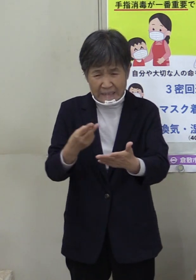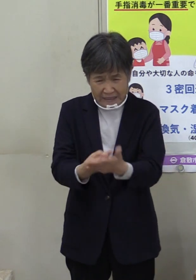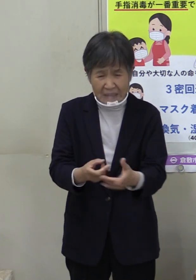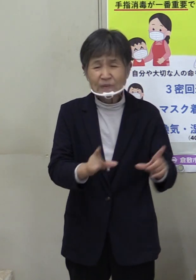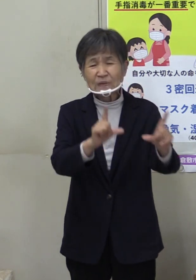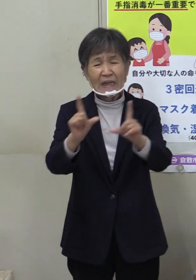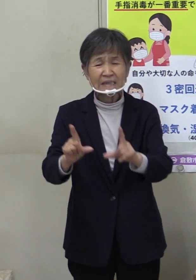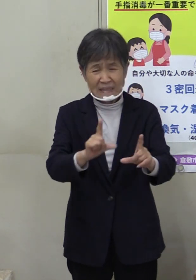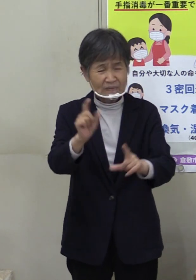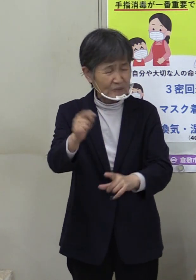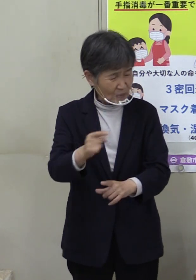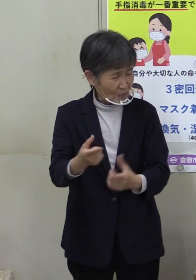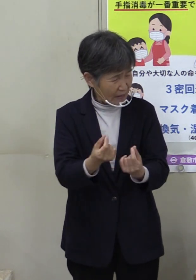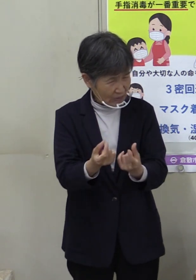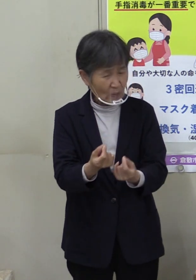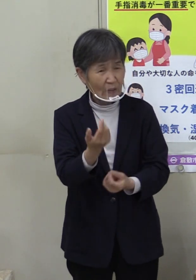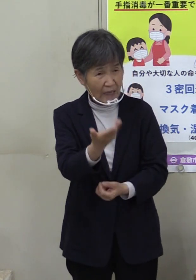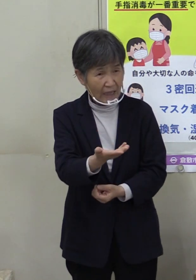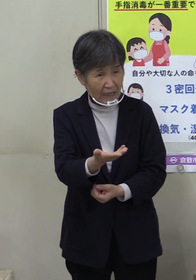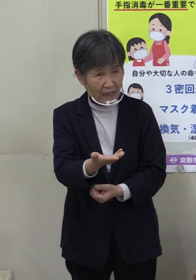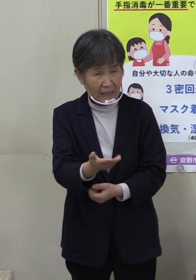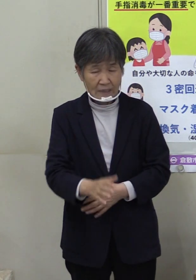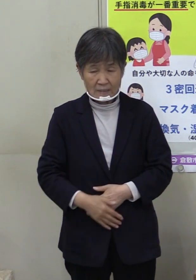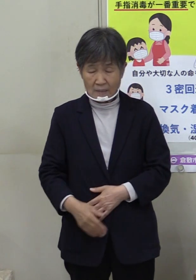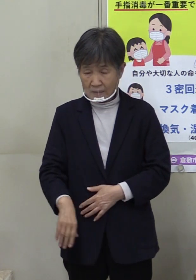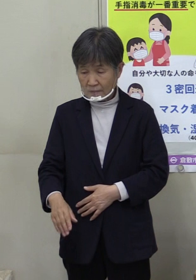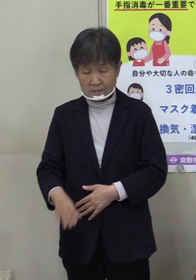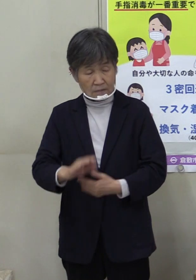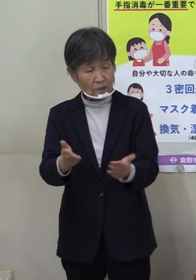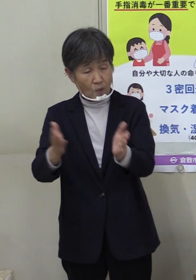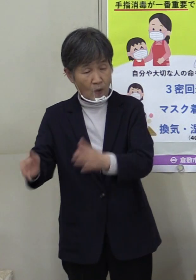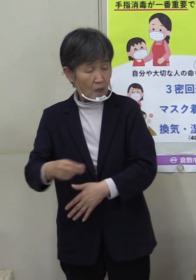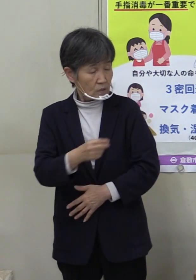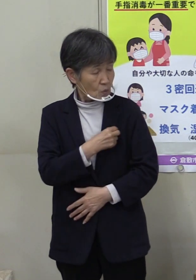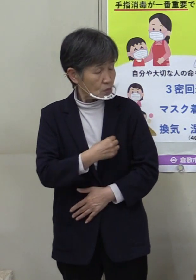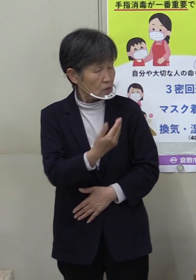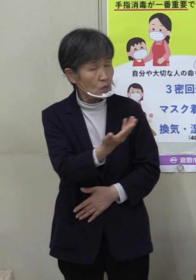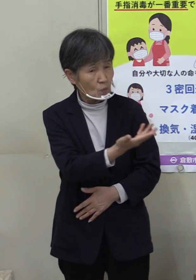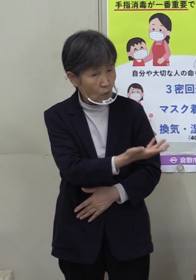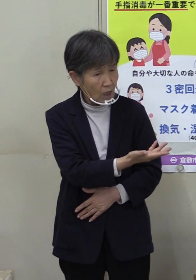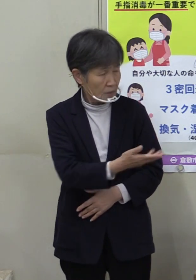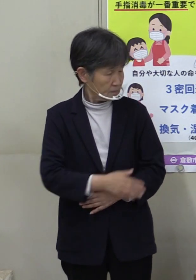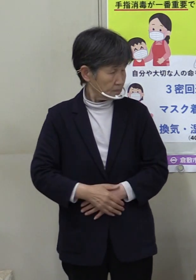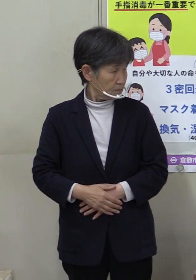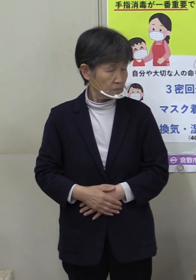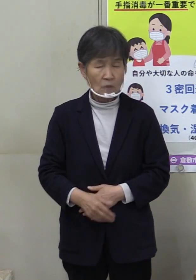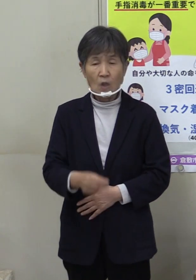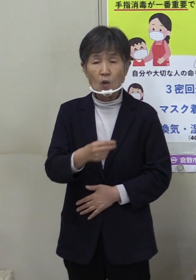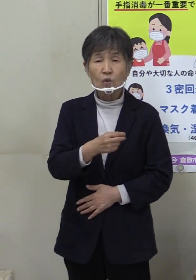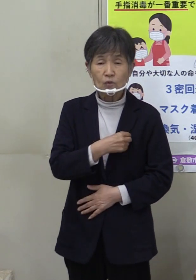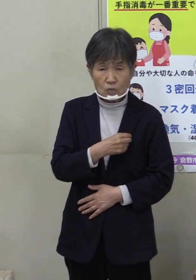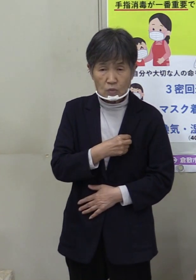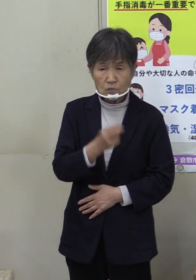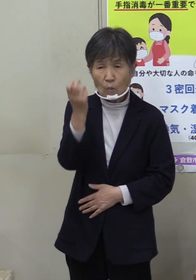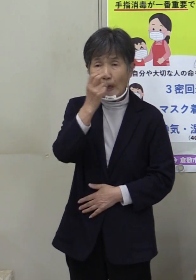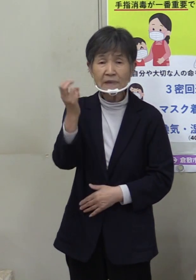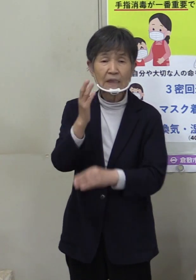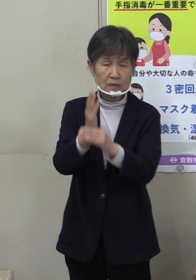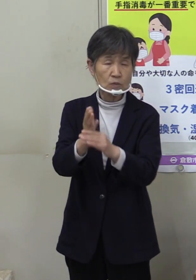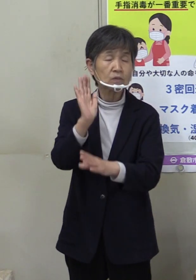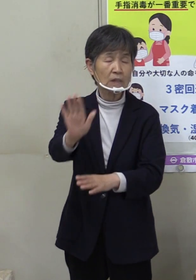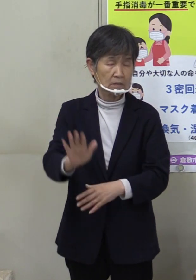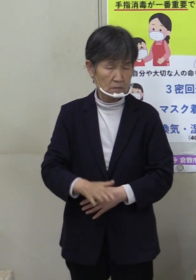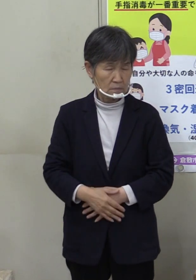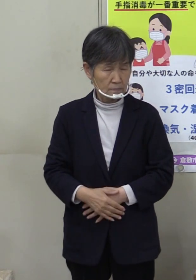入所者 入ってくるぐらい。 職員とかはどういう状況ですか？ 職員の方も検査を実施しております